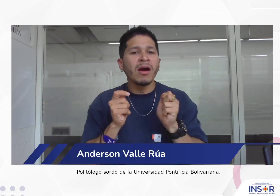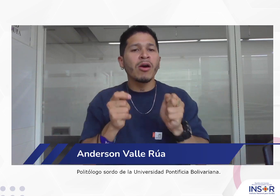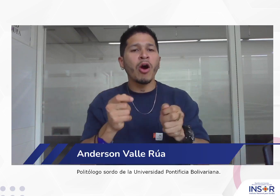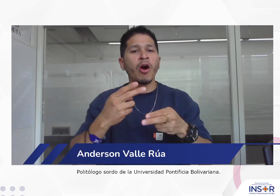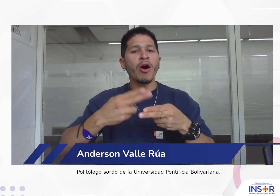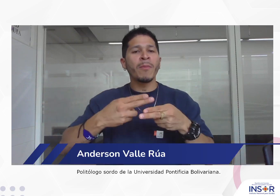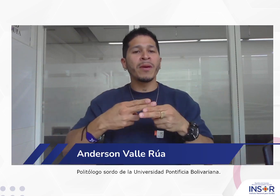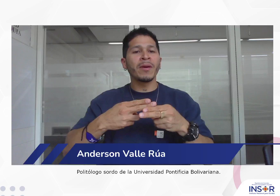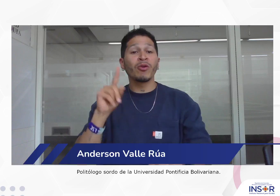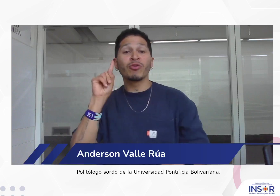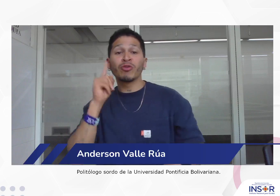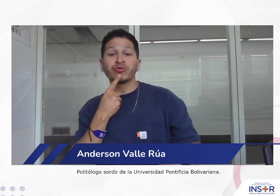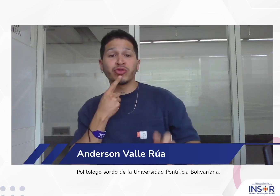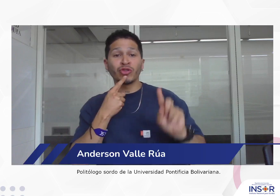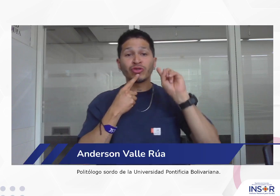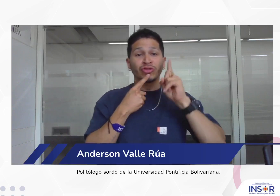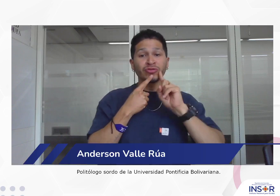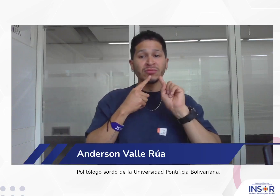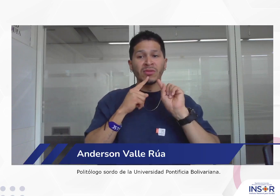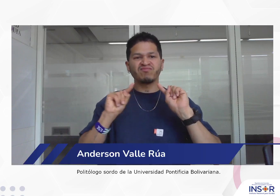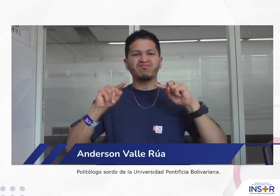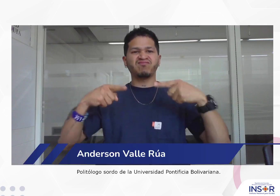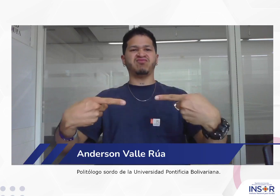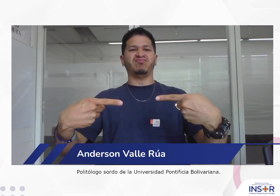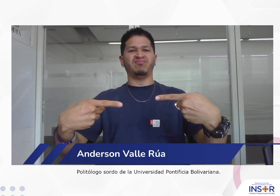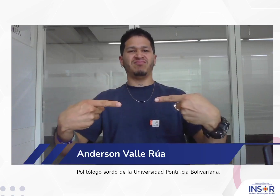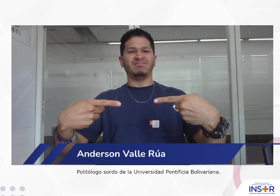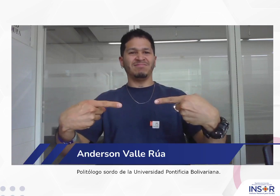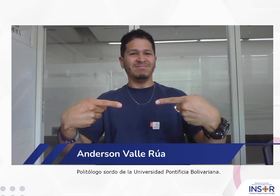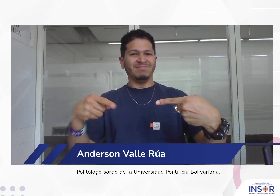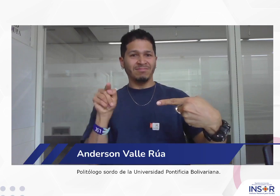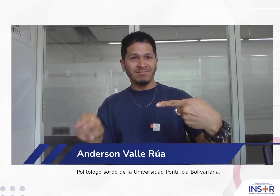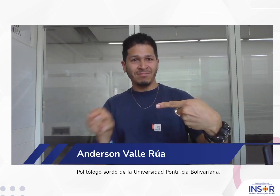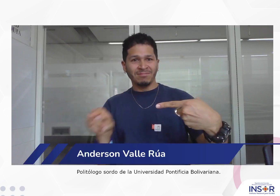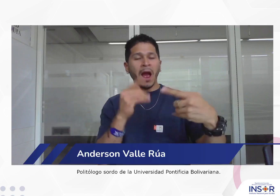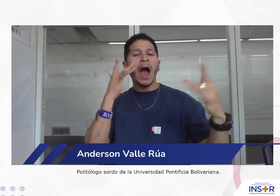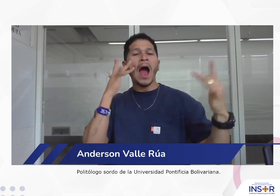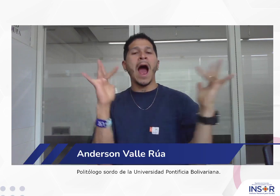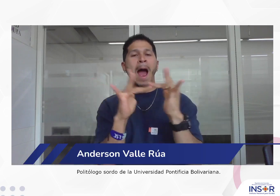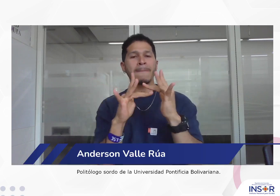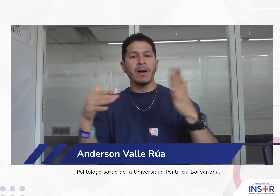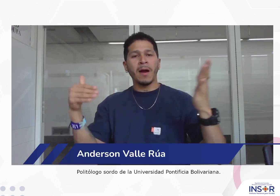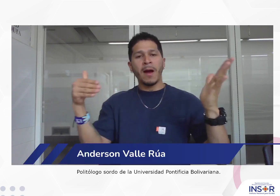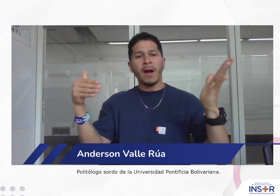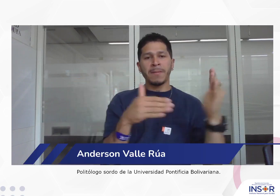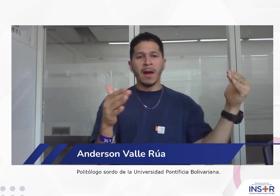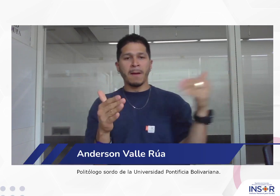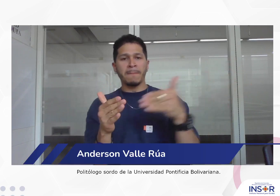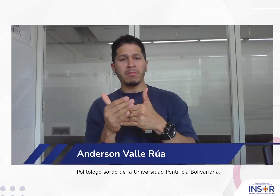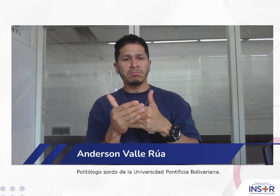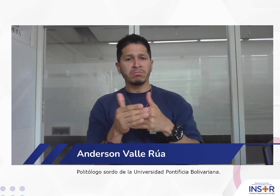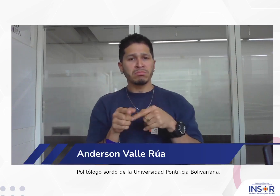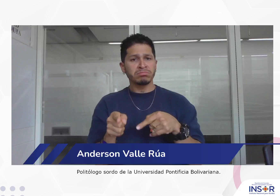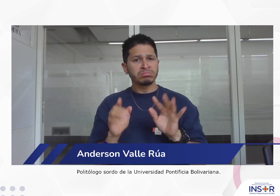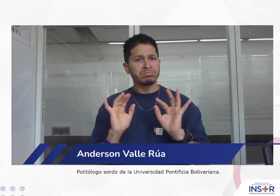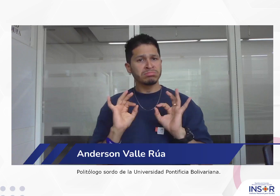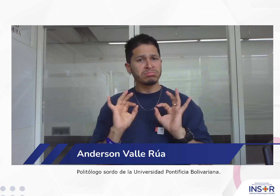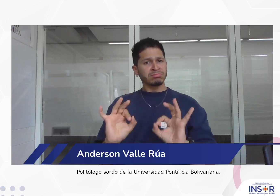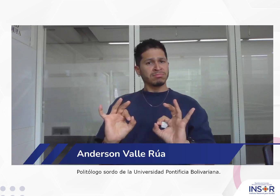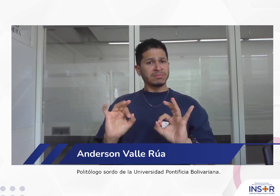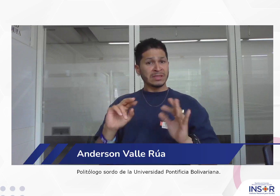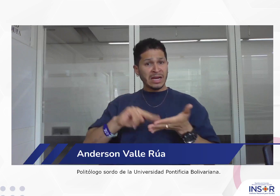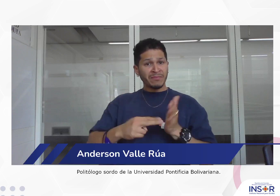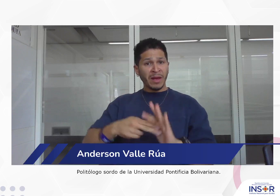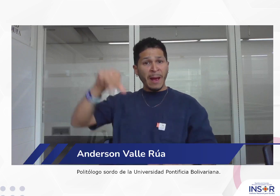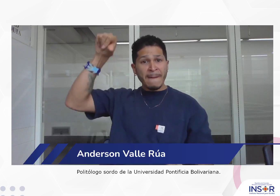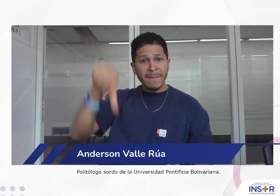permitan construir y estructurar este concepto a profundidad. Si hay personas sordas que entre ellas pues